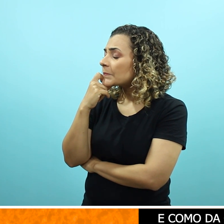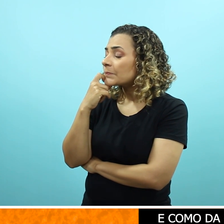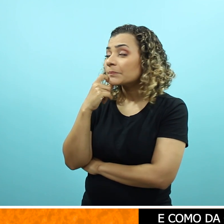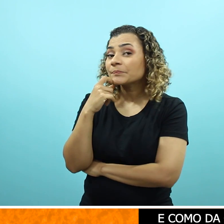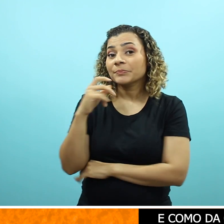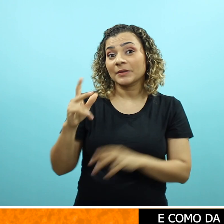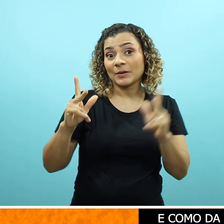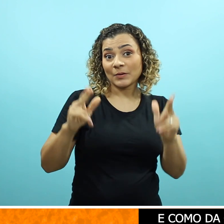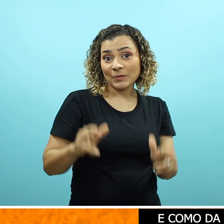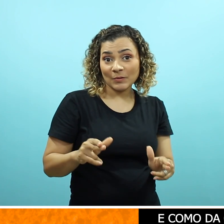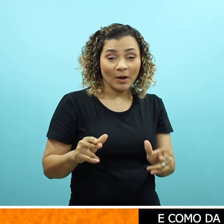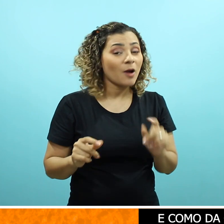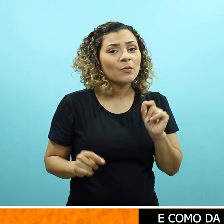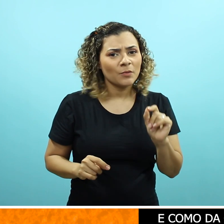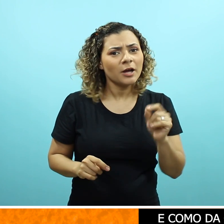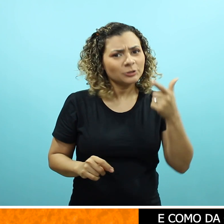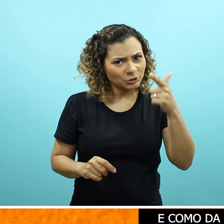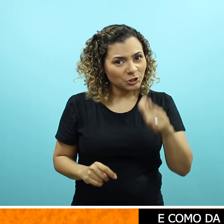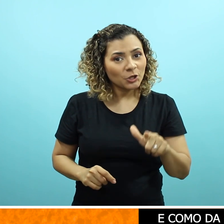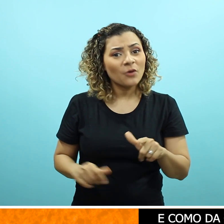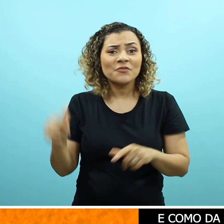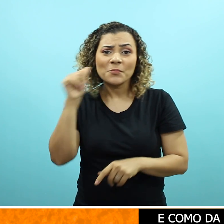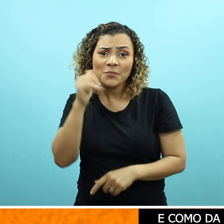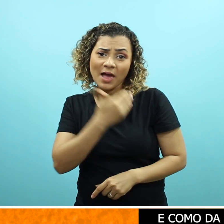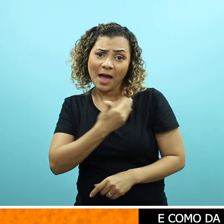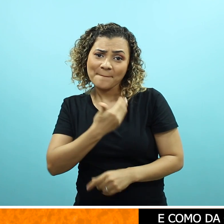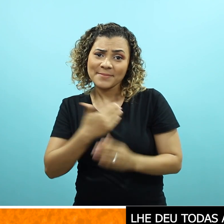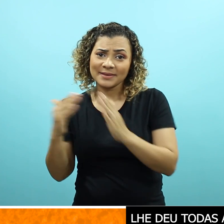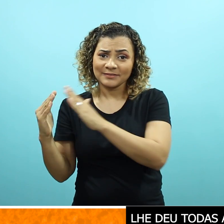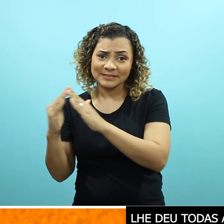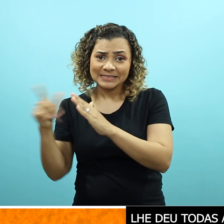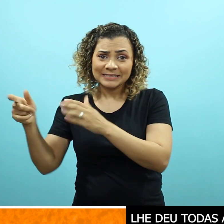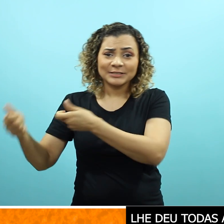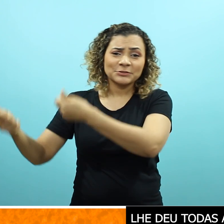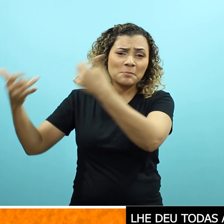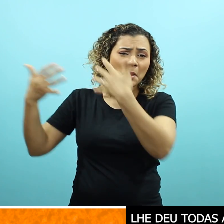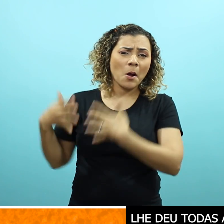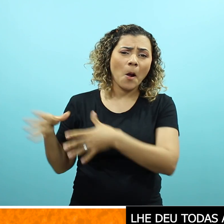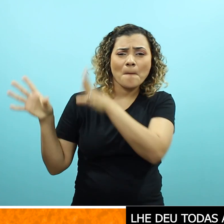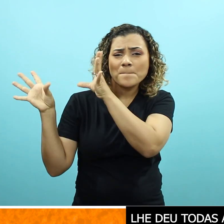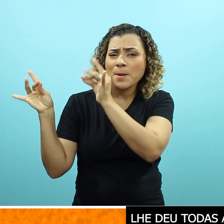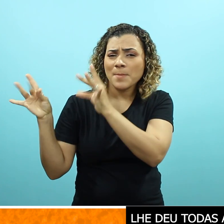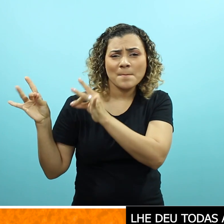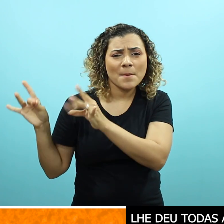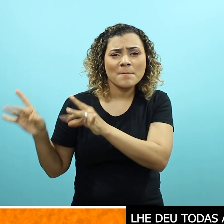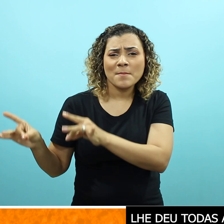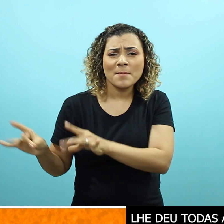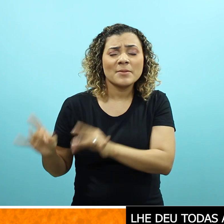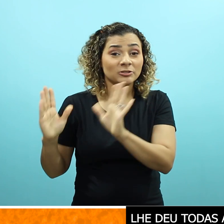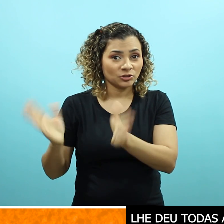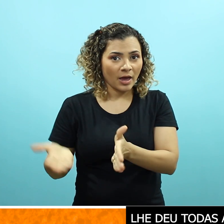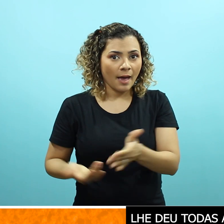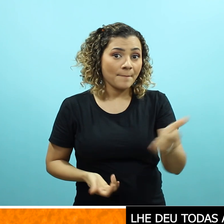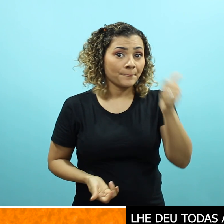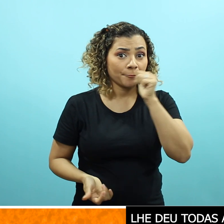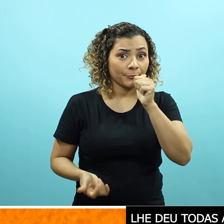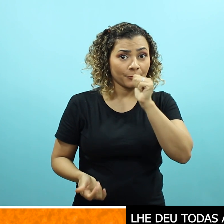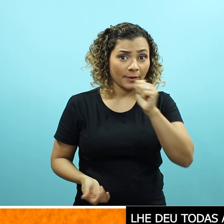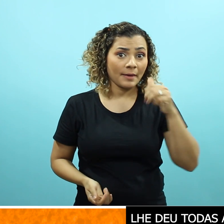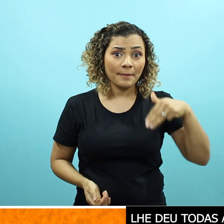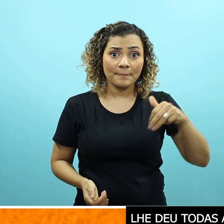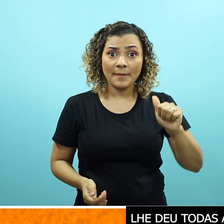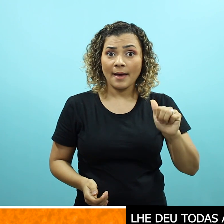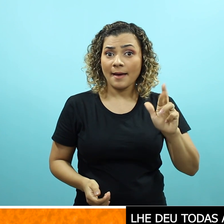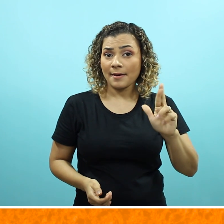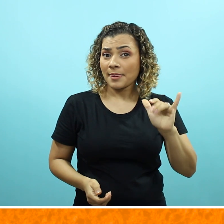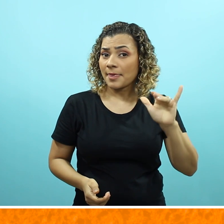E como da outra vez, tão logo a sua boa amiga lhe deu todas as explicações, Maria Angula